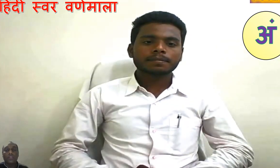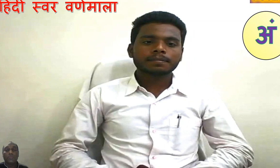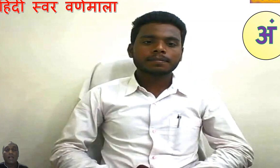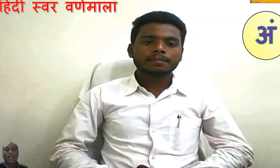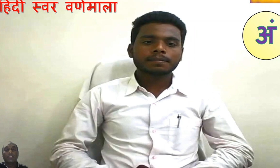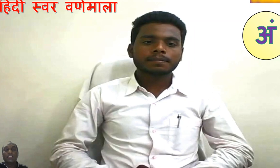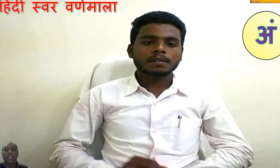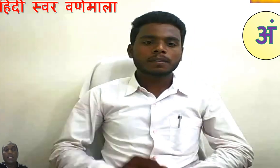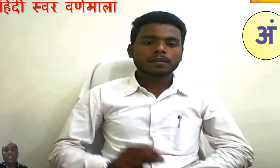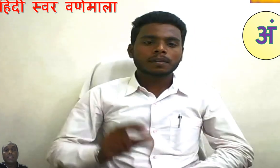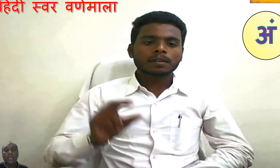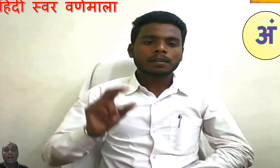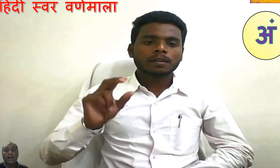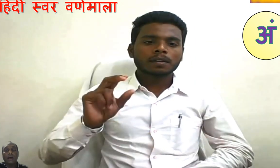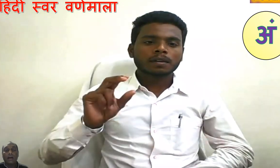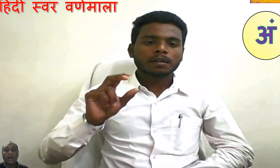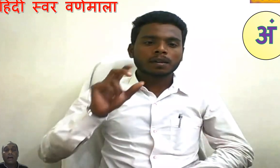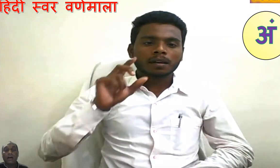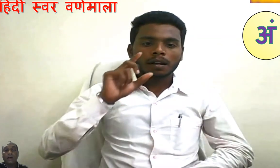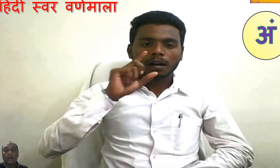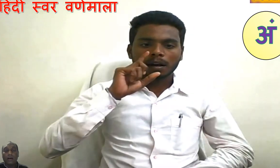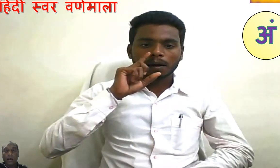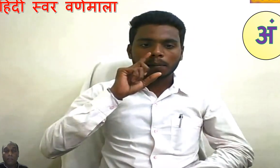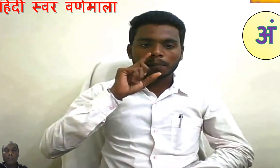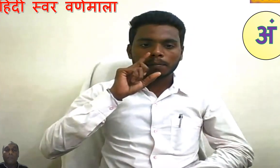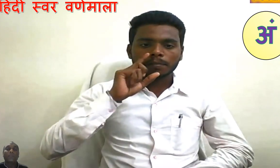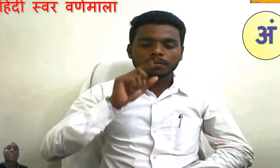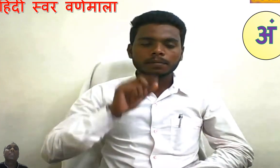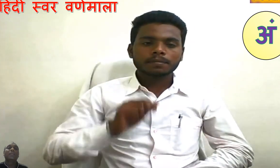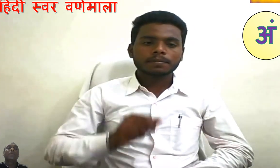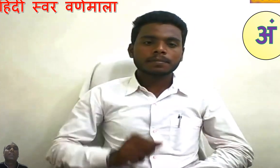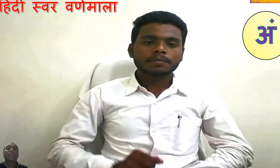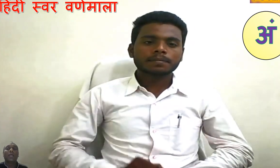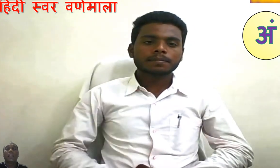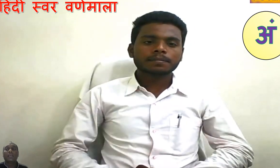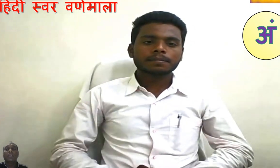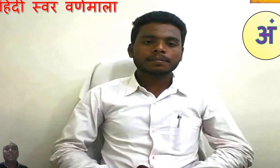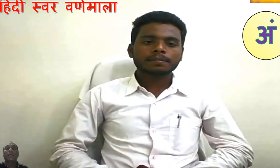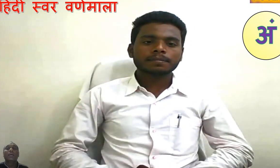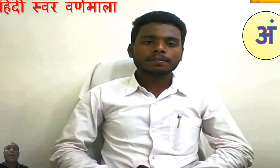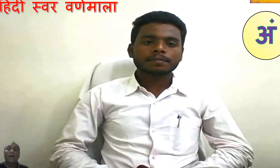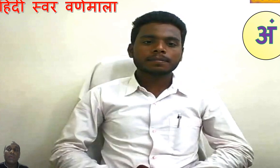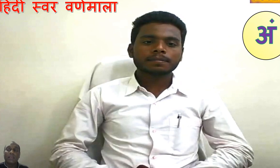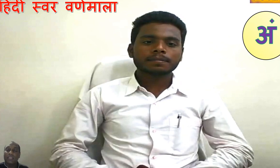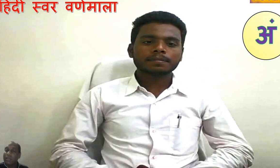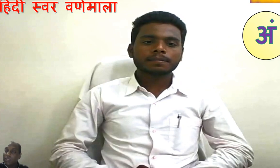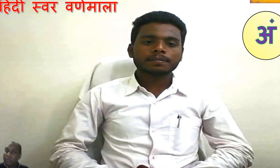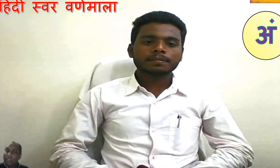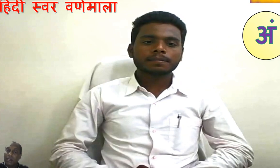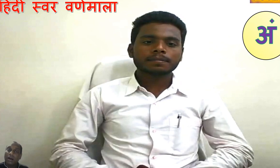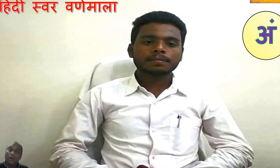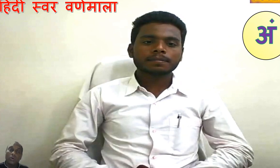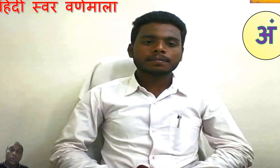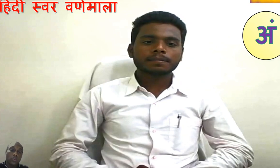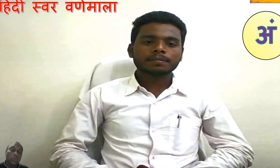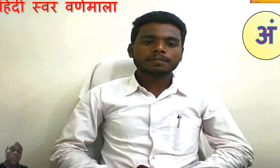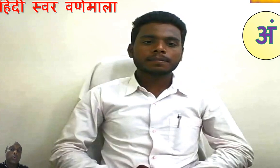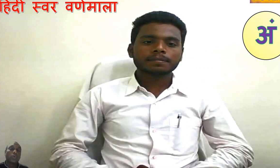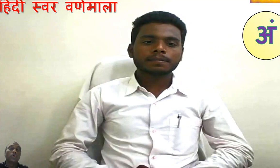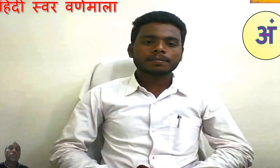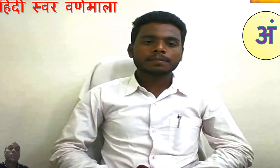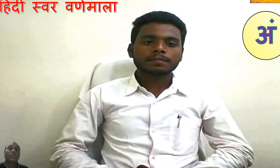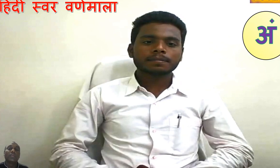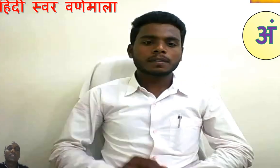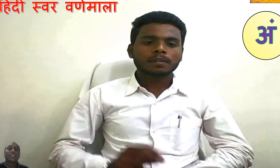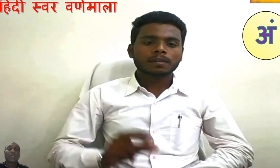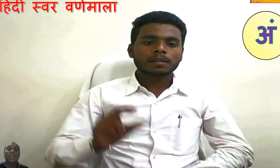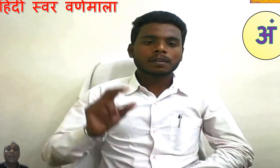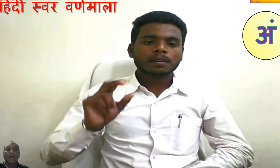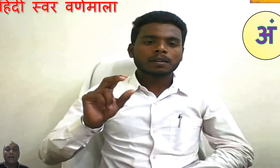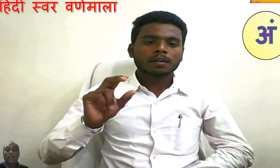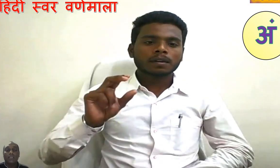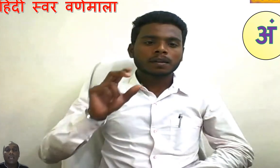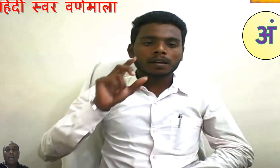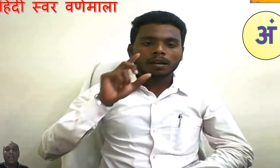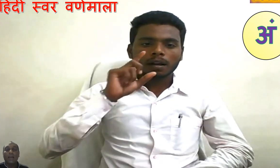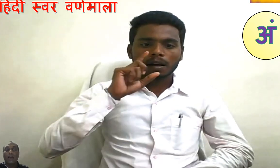इस